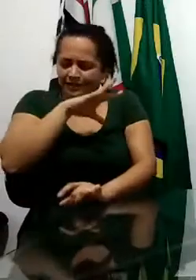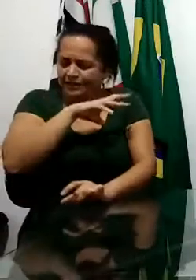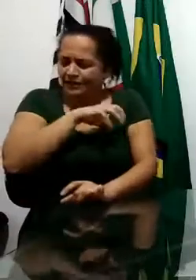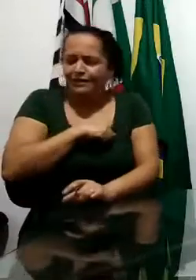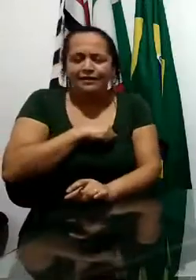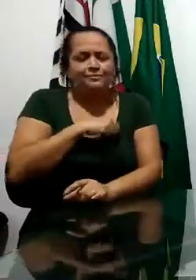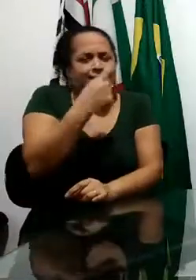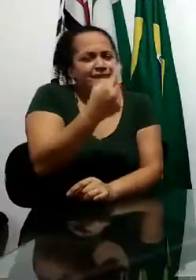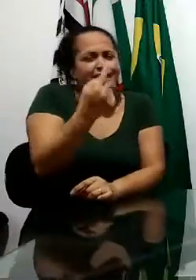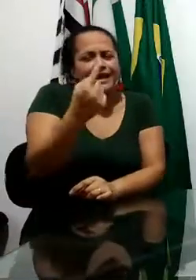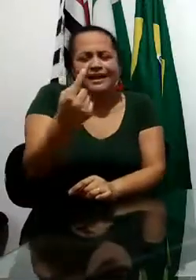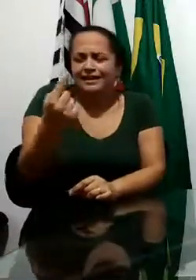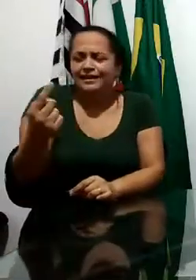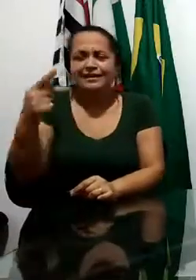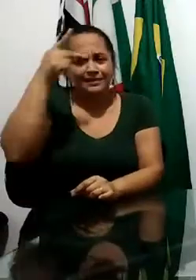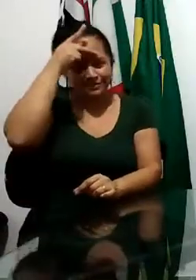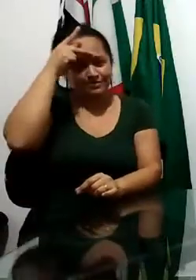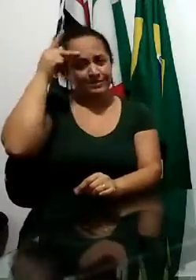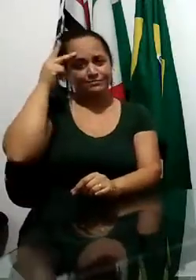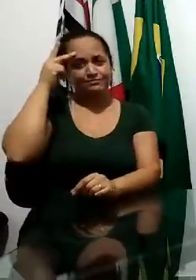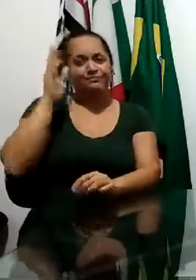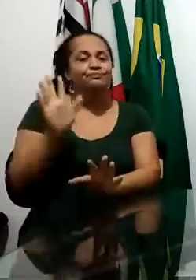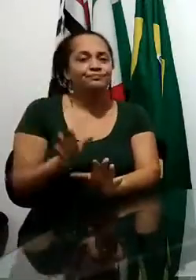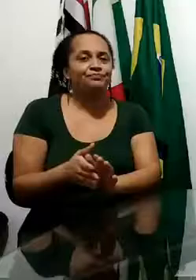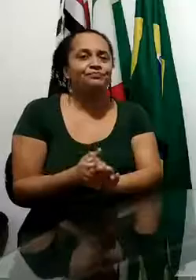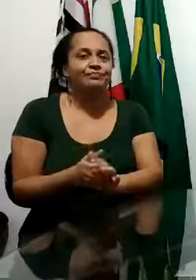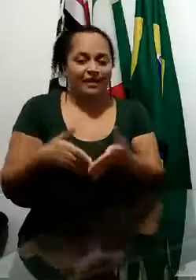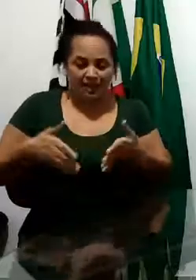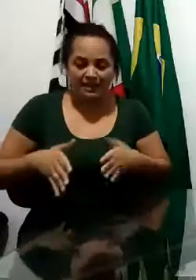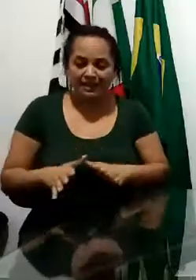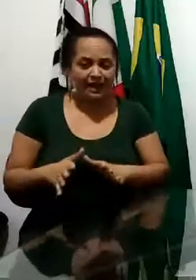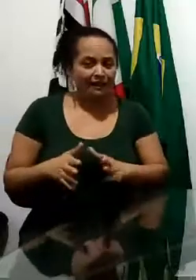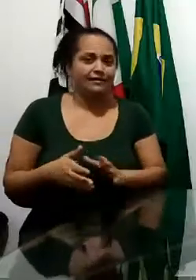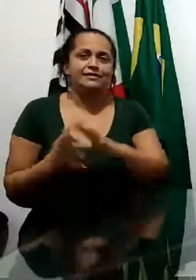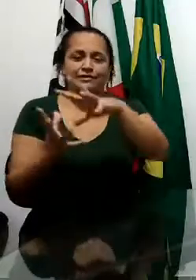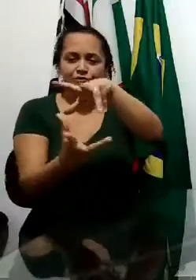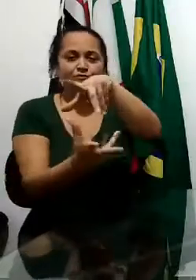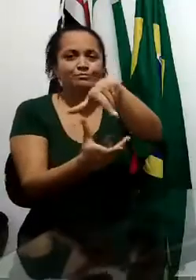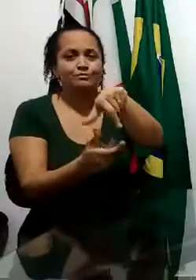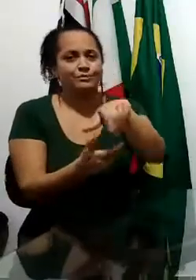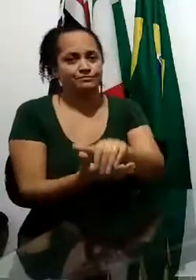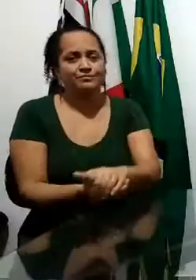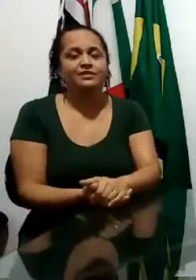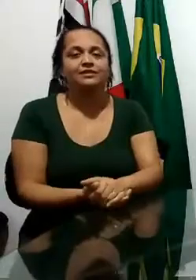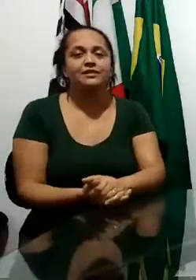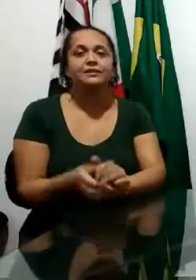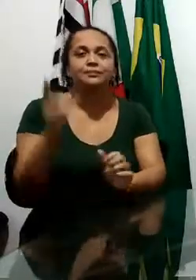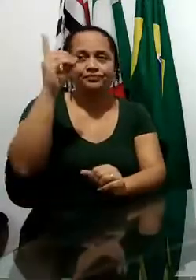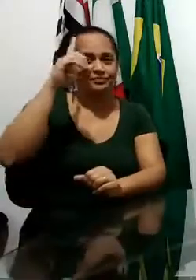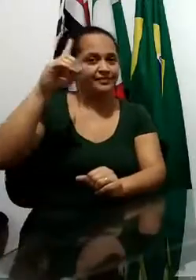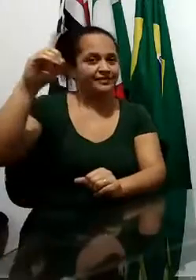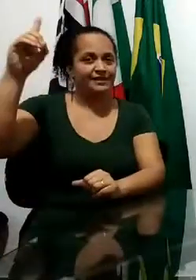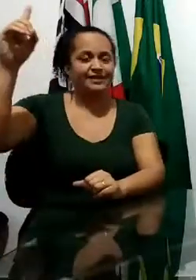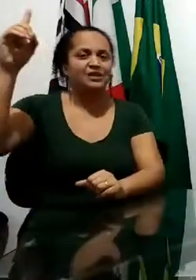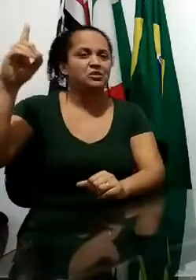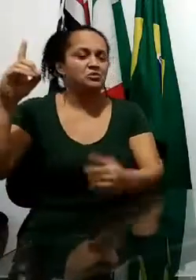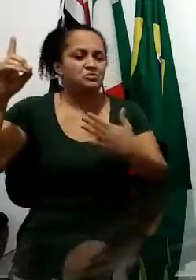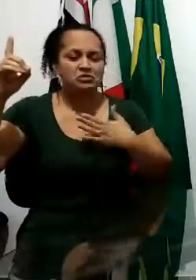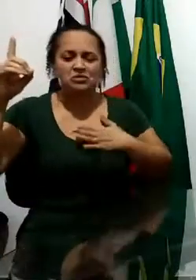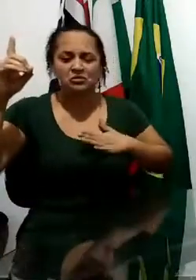infinita cada alma que nasce nesse planeta. E Deus não tem prazer na morte